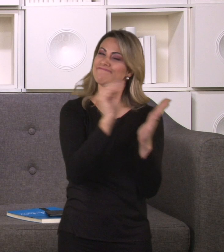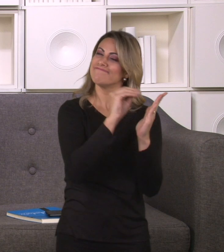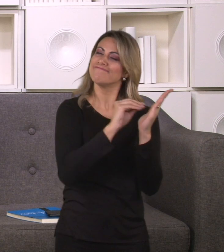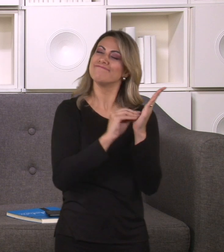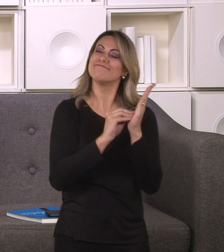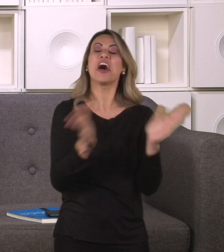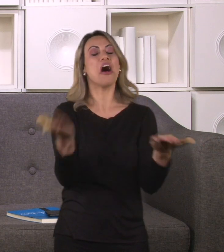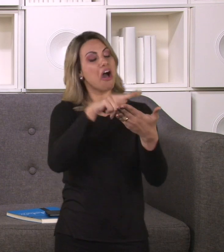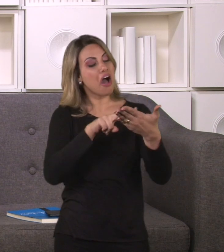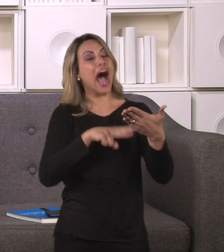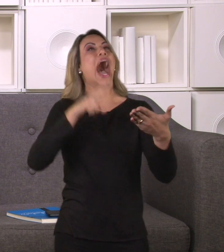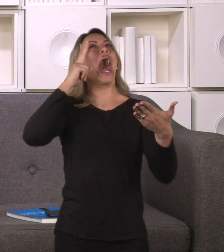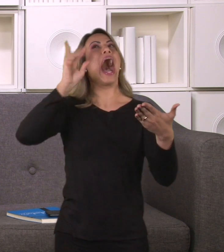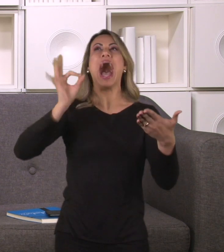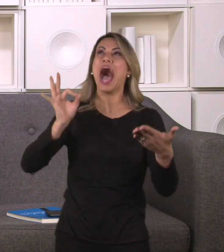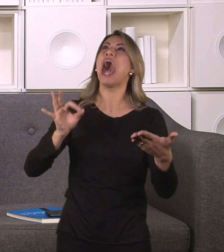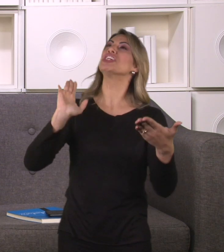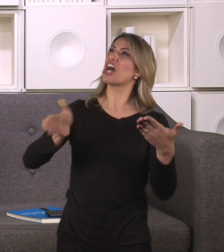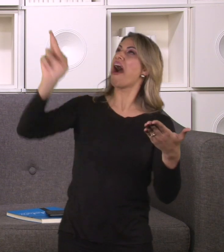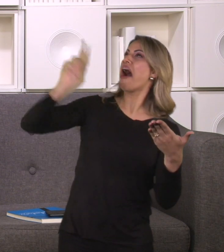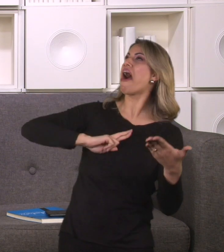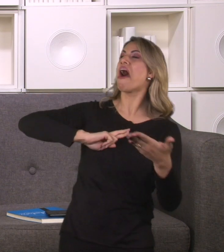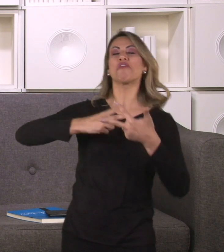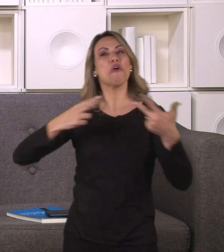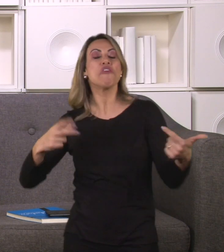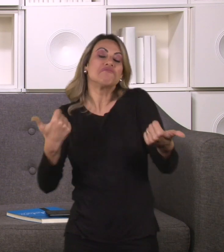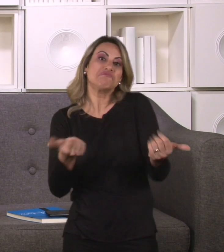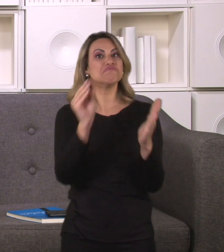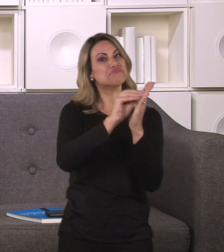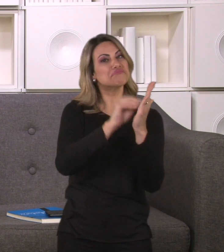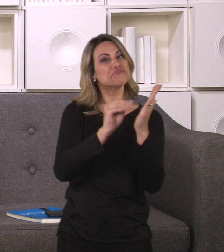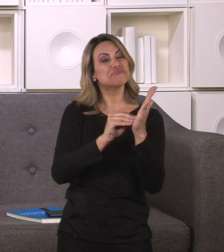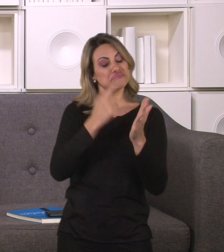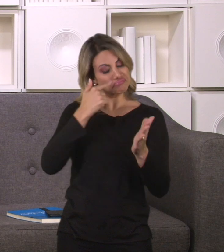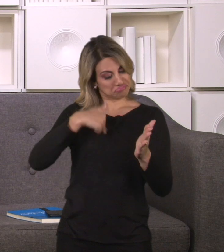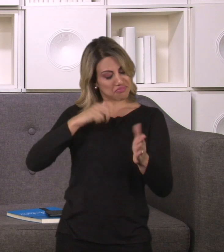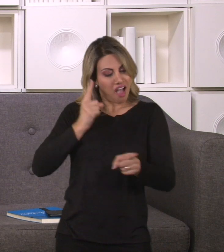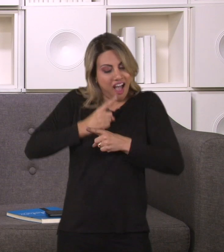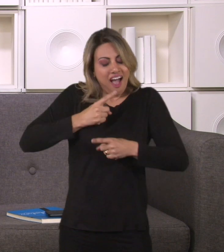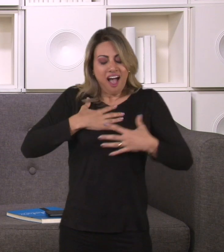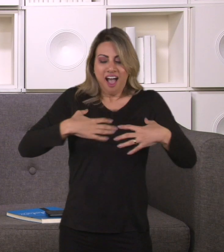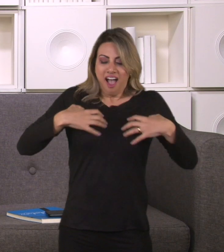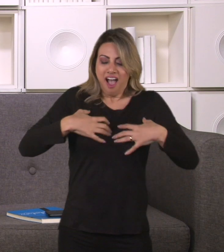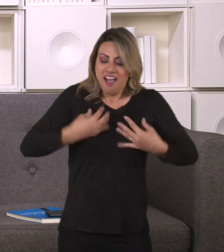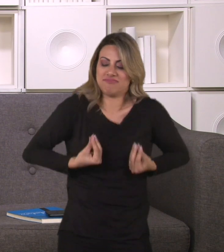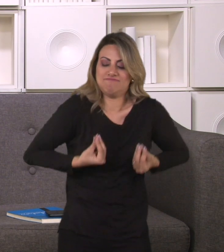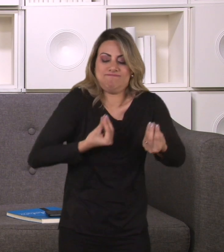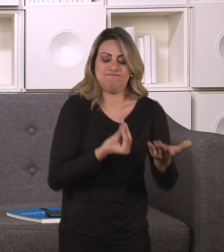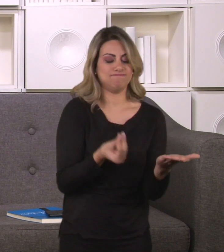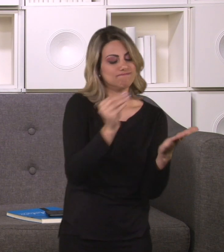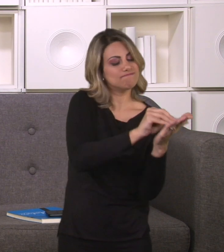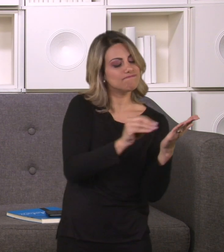muita coisa que Deus vai falando com você, muita coisa que você vai descobrindo a respeito de você mesmo, muitas descobertas do